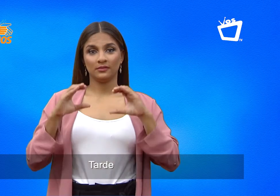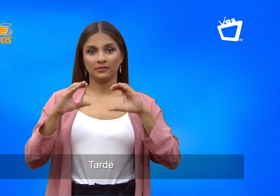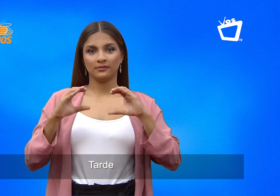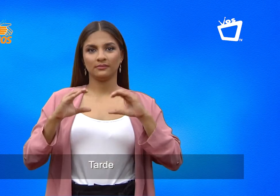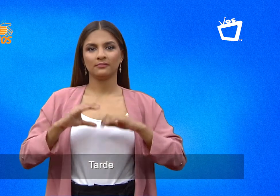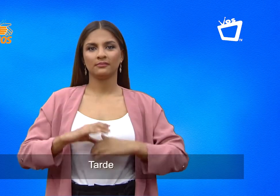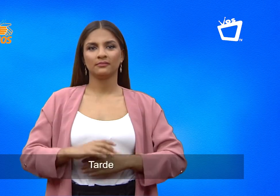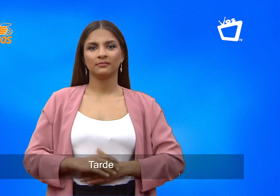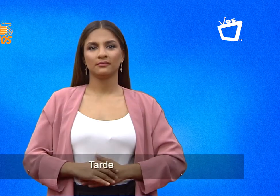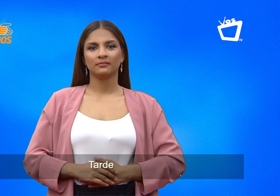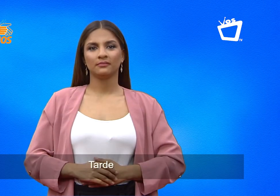Tarde.